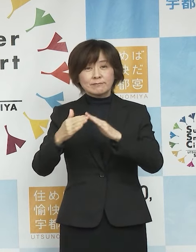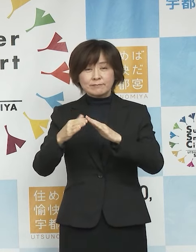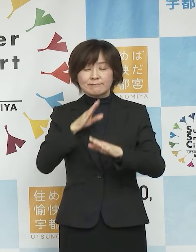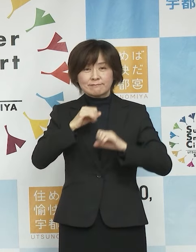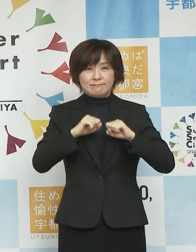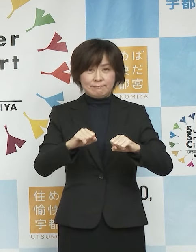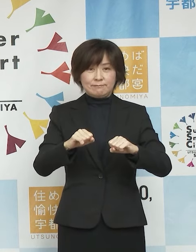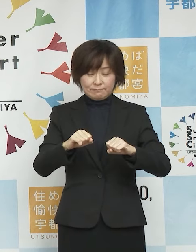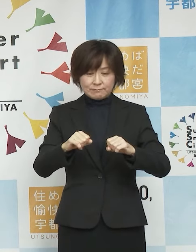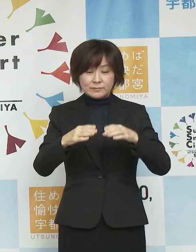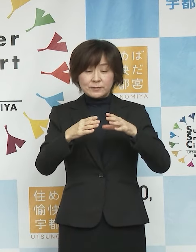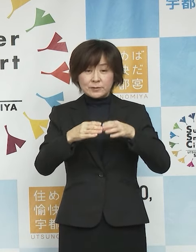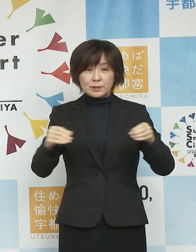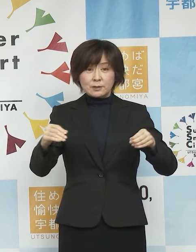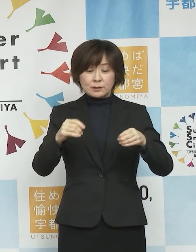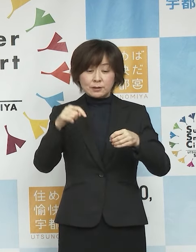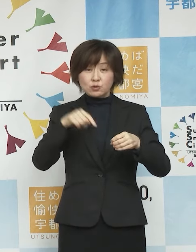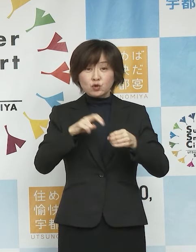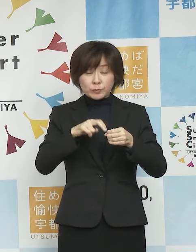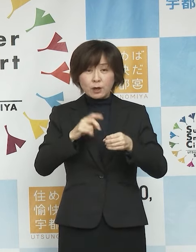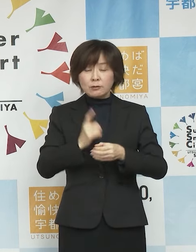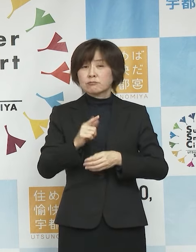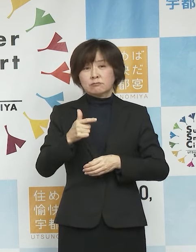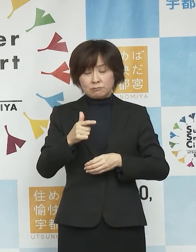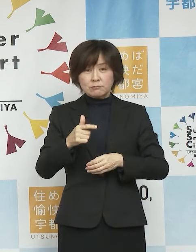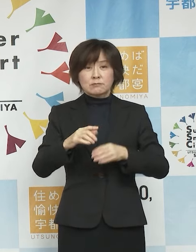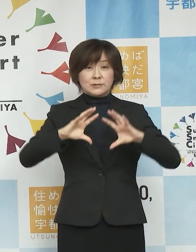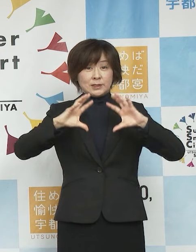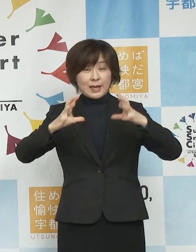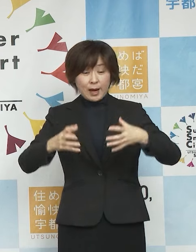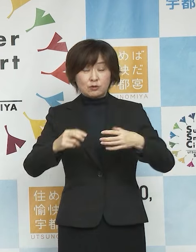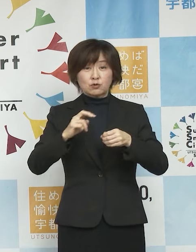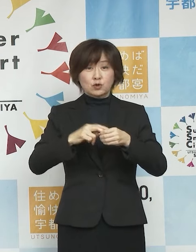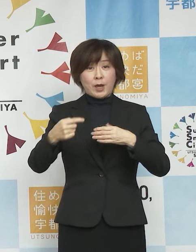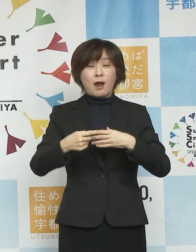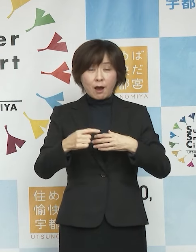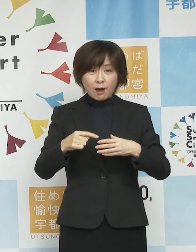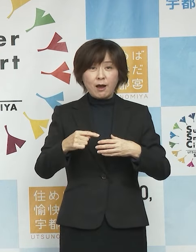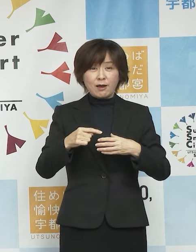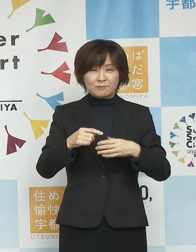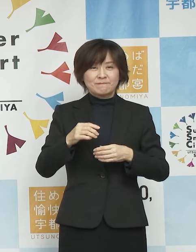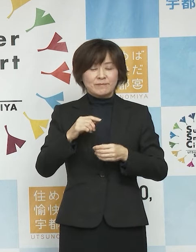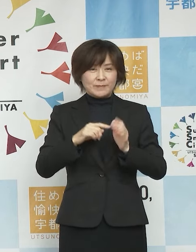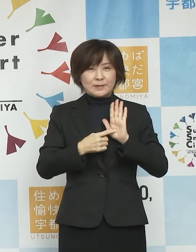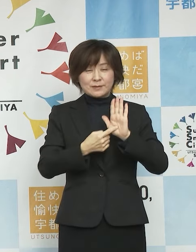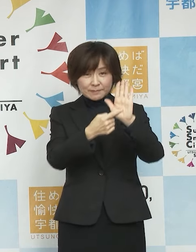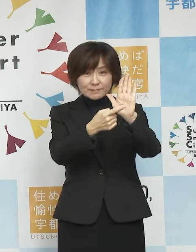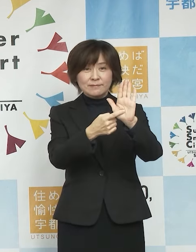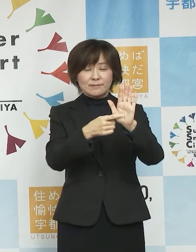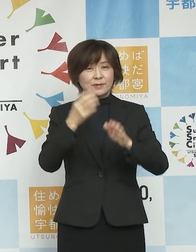の宇都宮、世界の中の宇都宮として存在感を持つという高い理想を形にしてまい